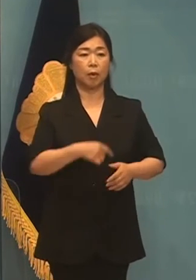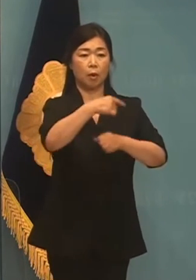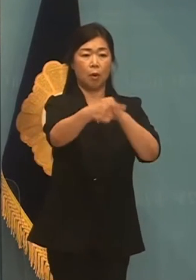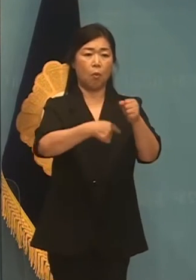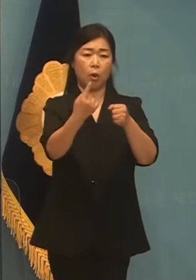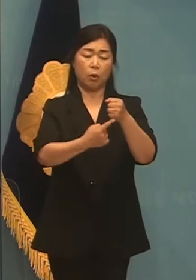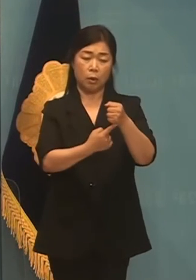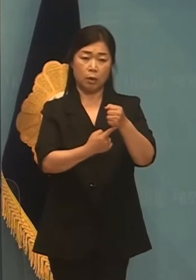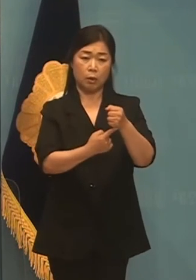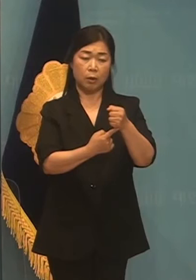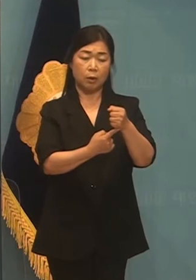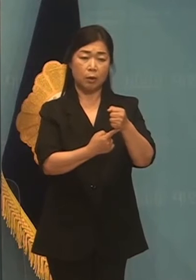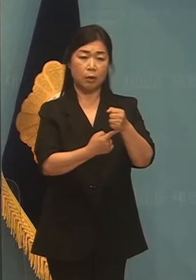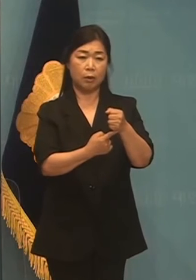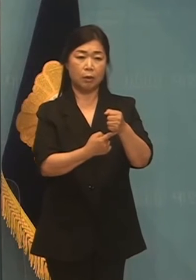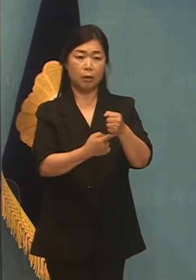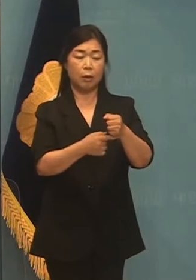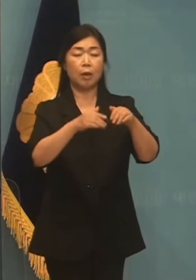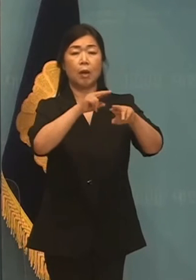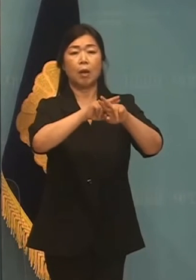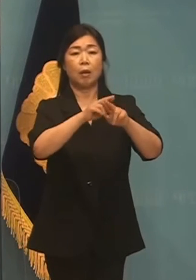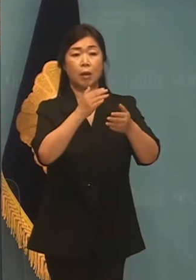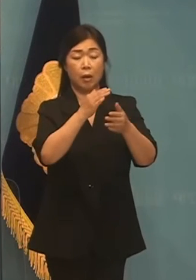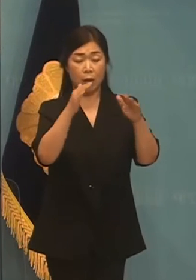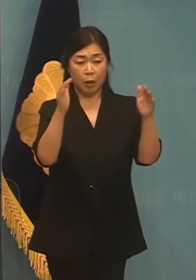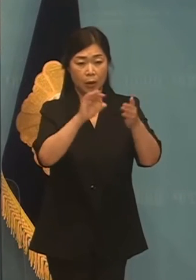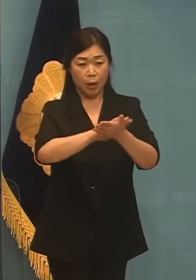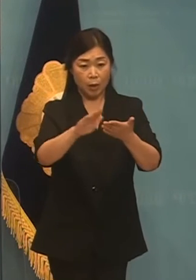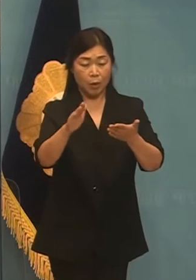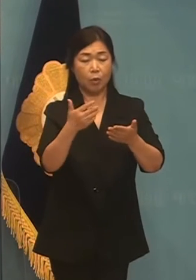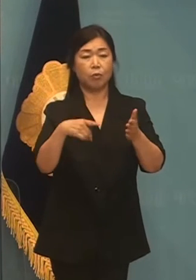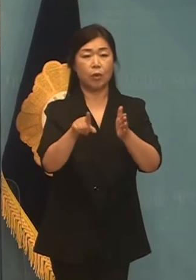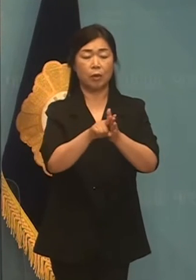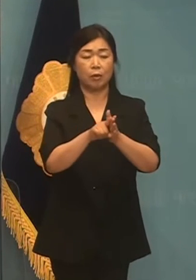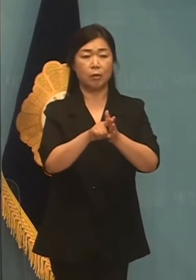탈원전 실인의 책임을 엄중히 묻습니다.